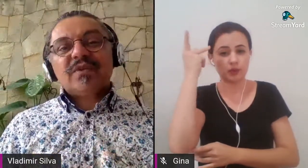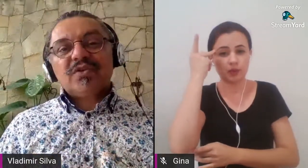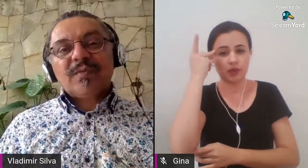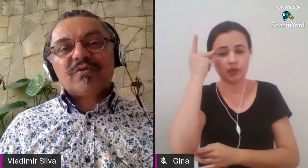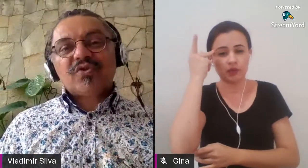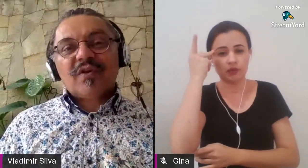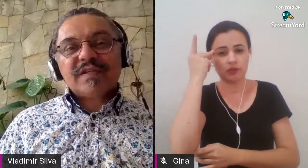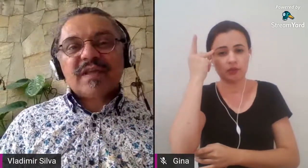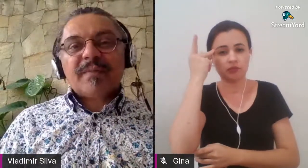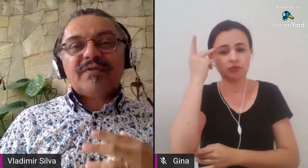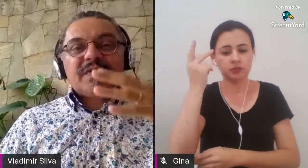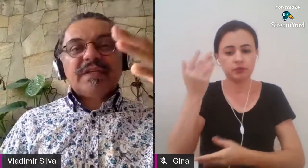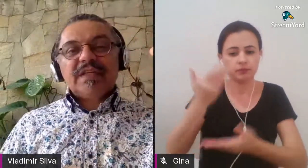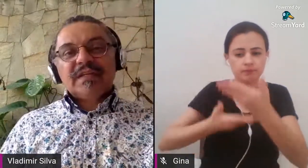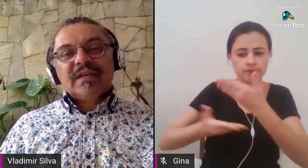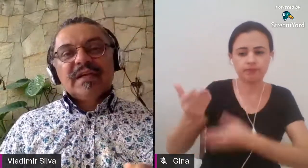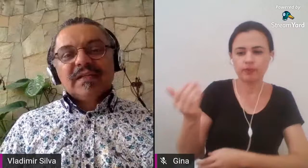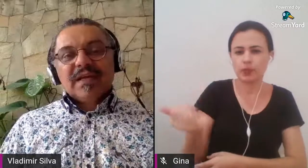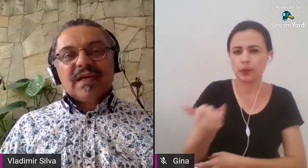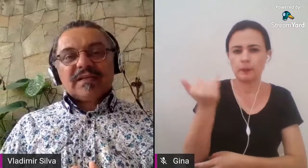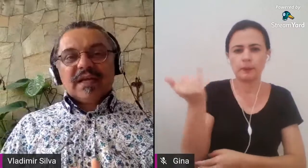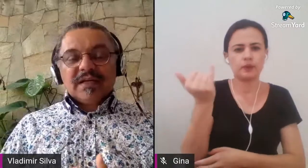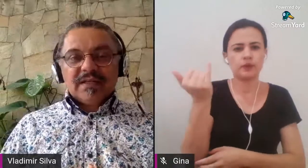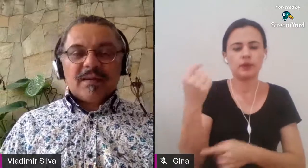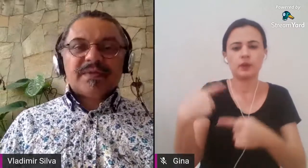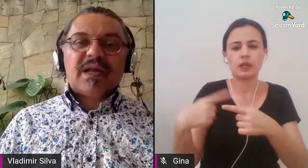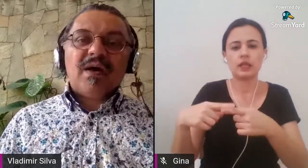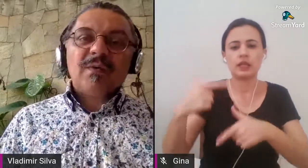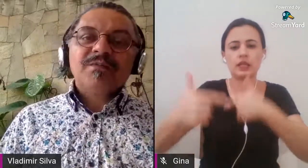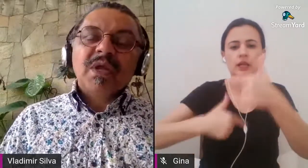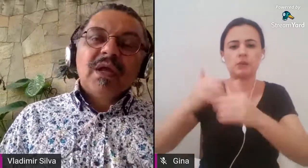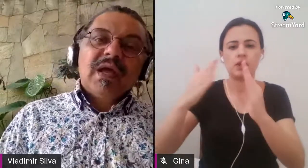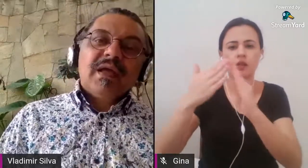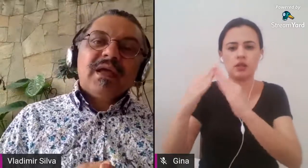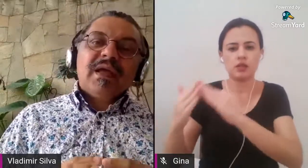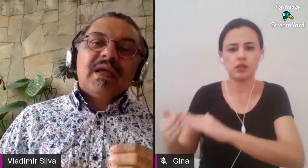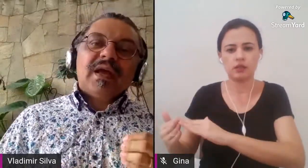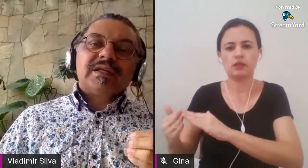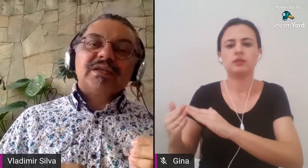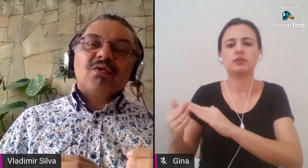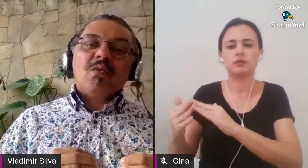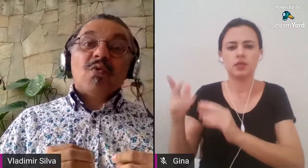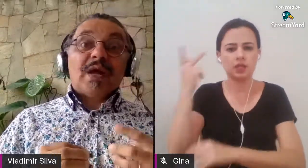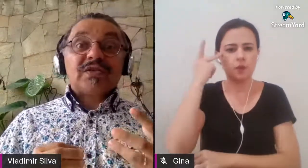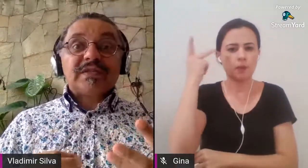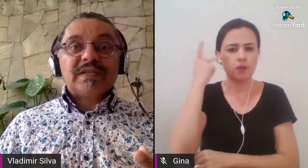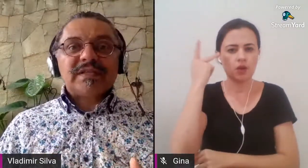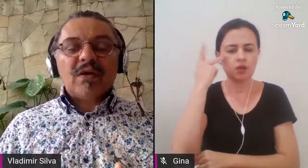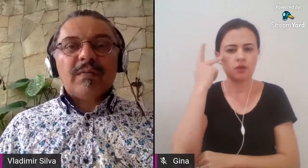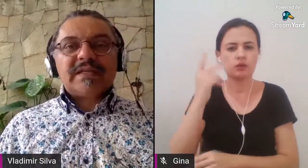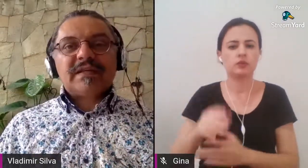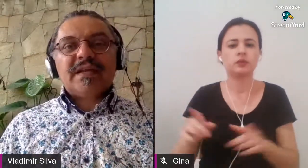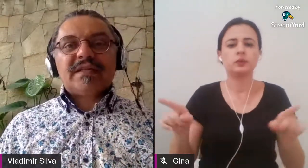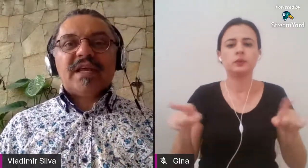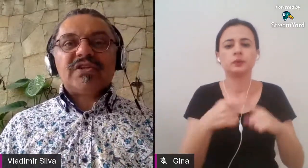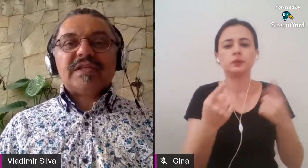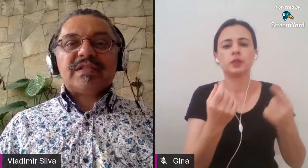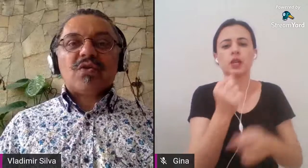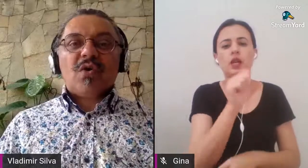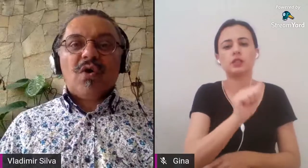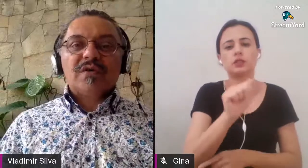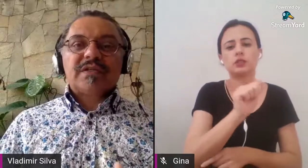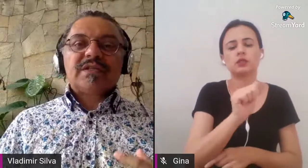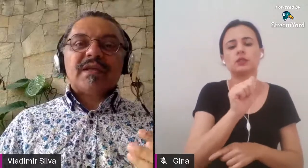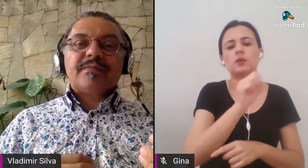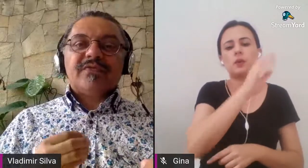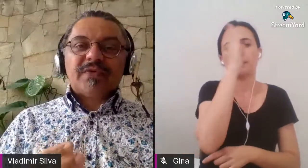pela formação de inúmeros jovens na periferia da grande capital, assim como com a Associação Brasileira de